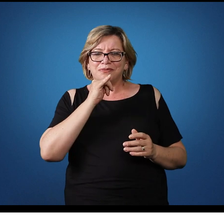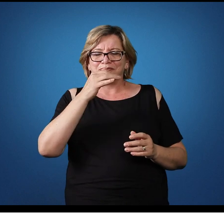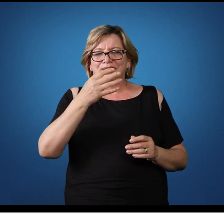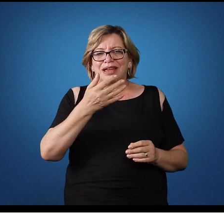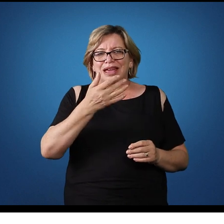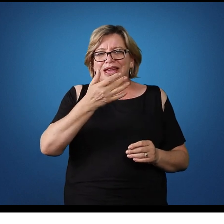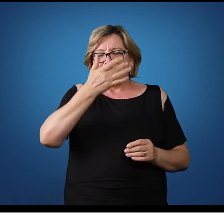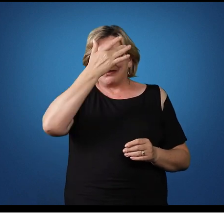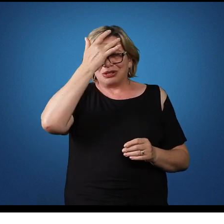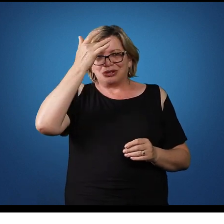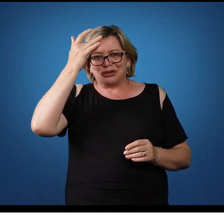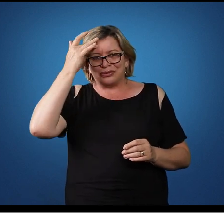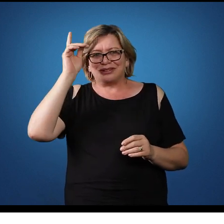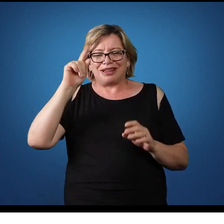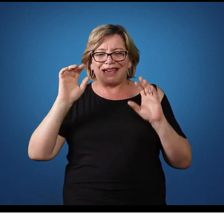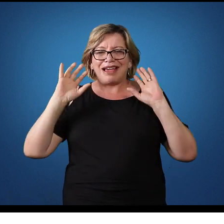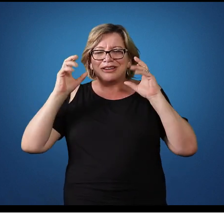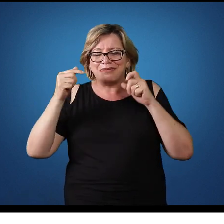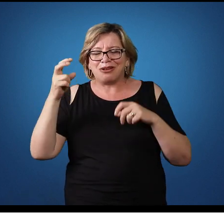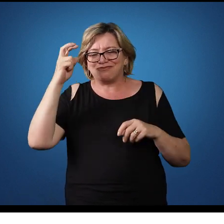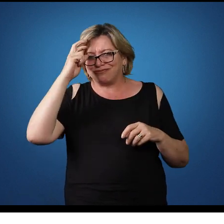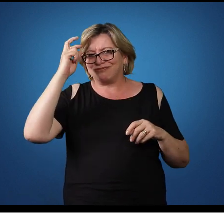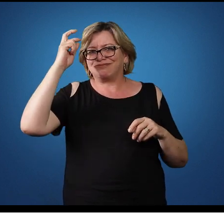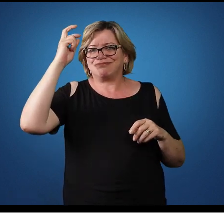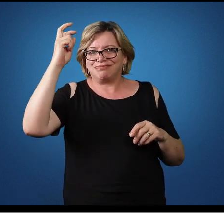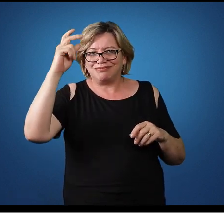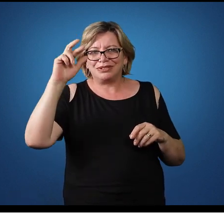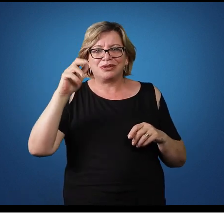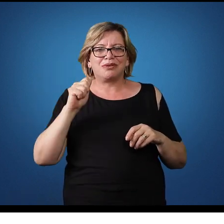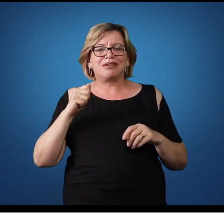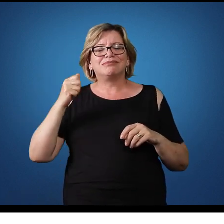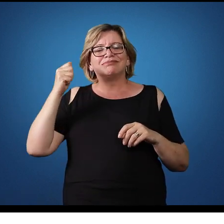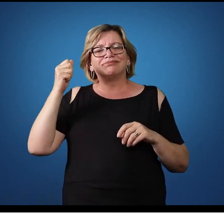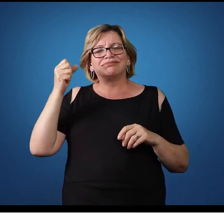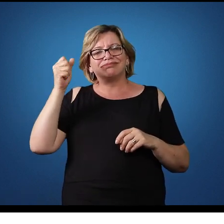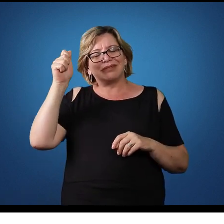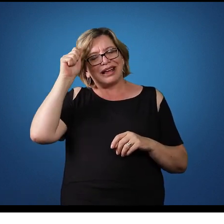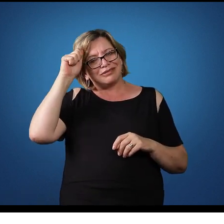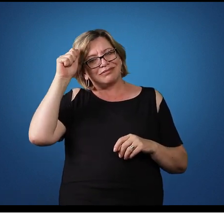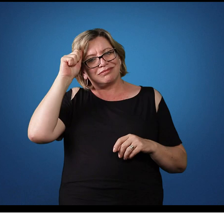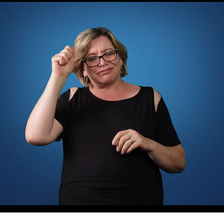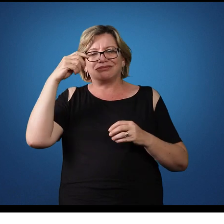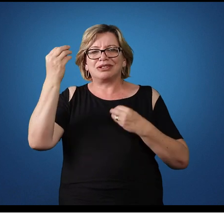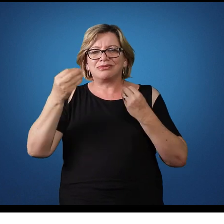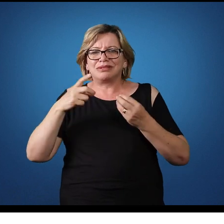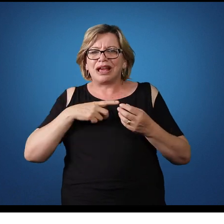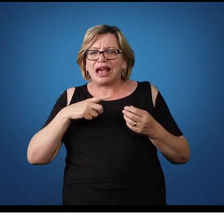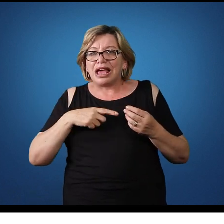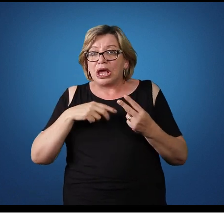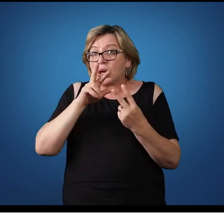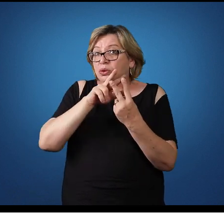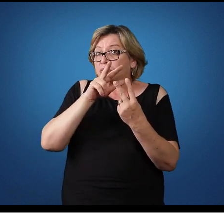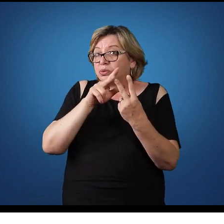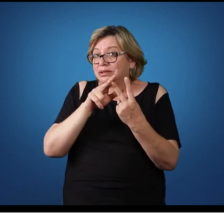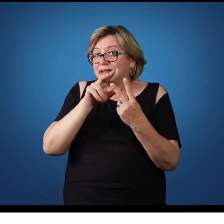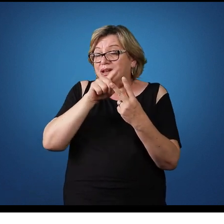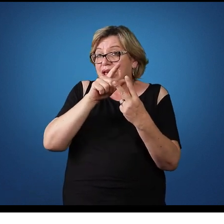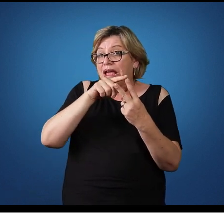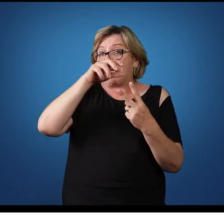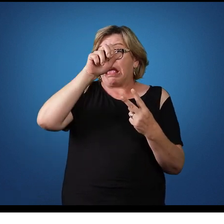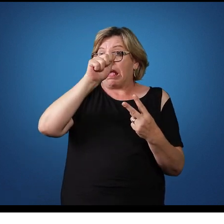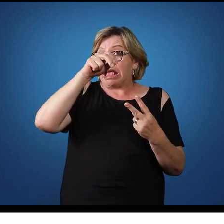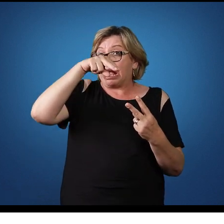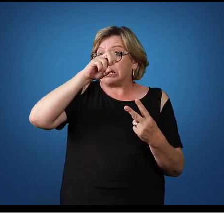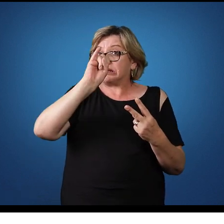faz, por exemplo, o Aristóteles. Nesse caso, nós temos duas propriedades que são atribuídas ao homem. A sua animalidade, ele tem que ser